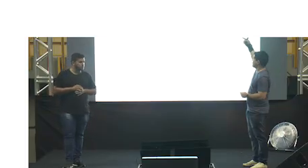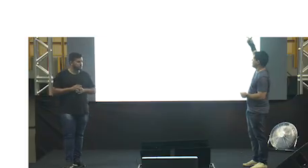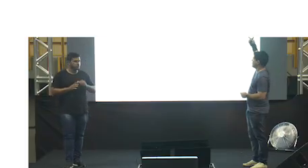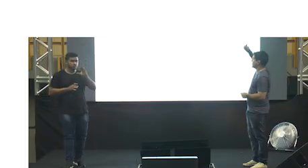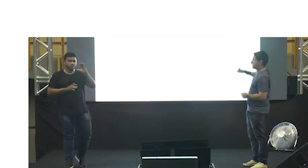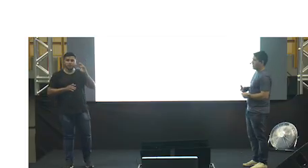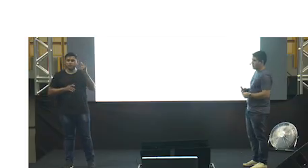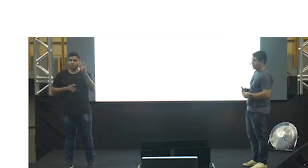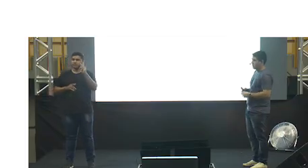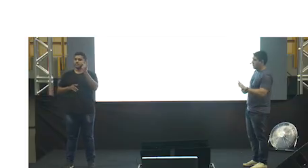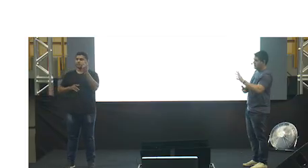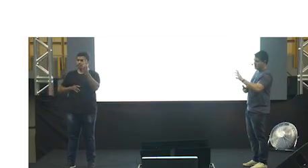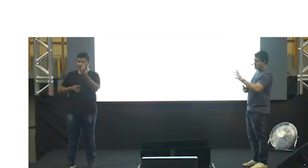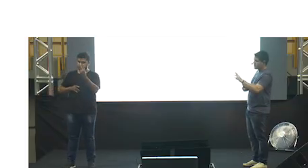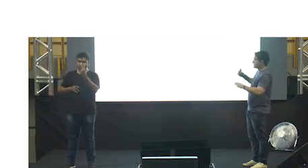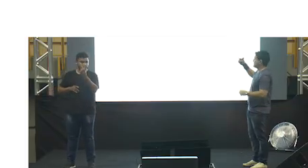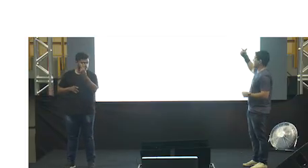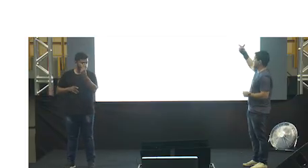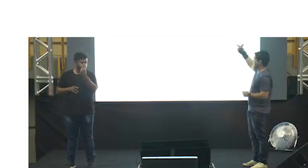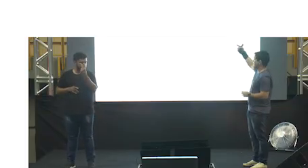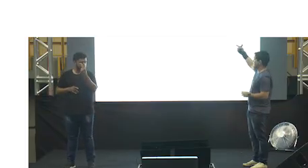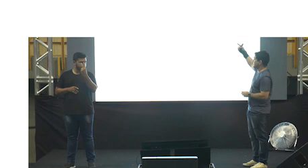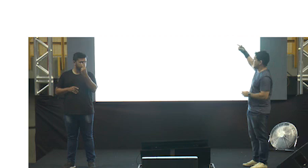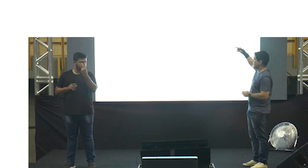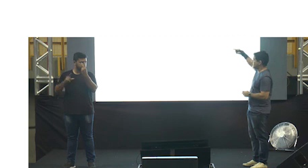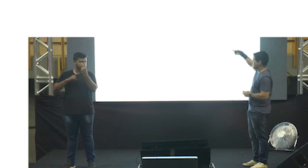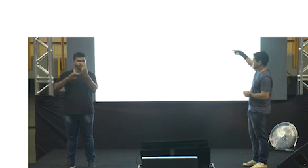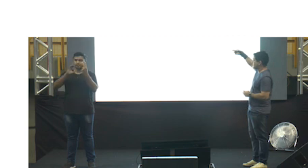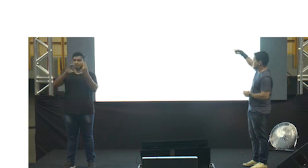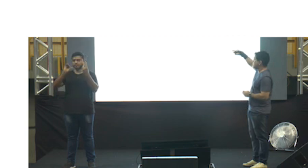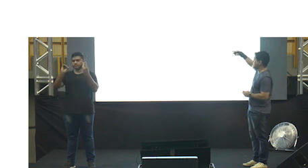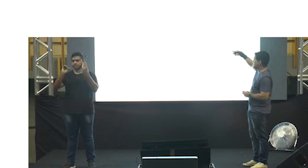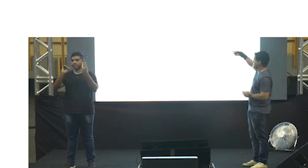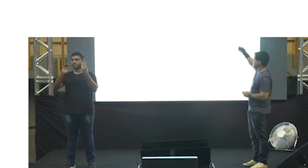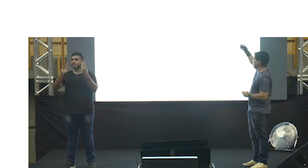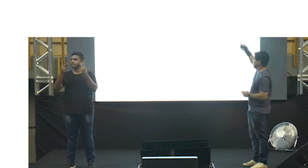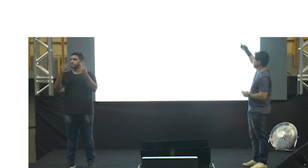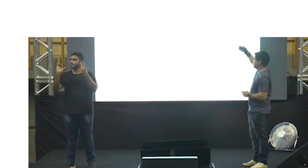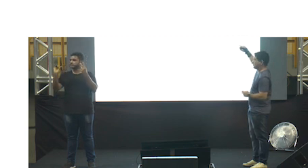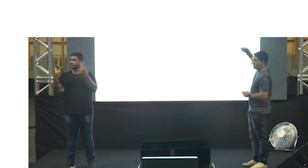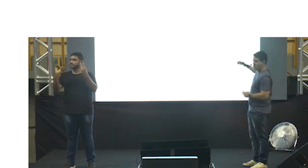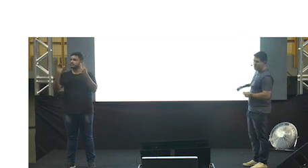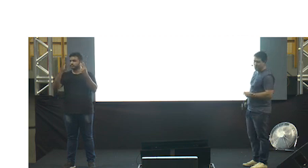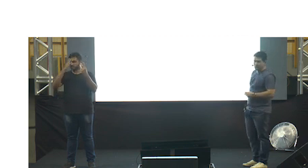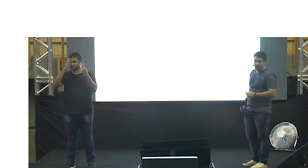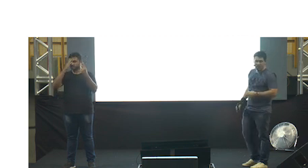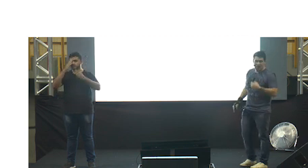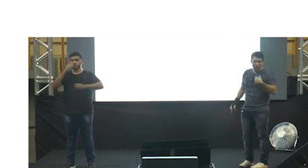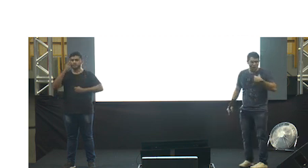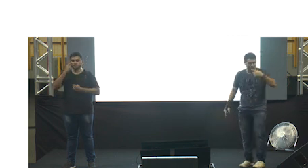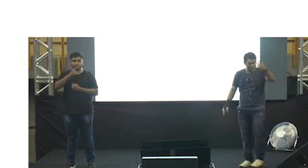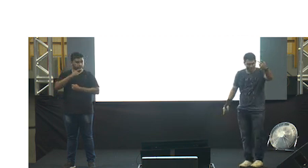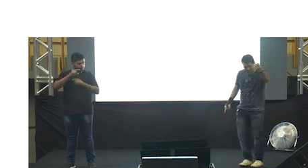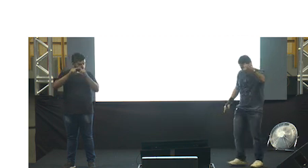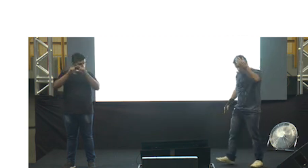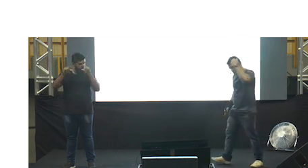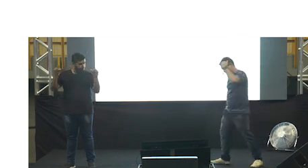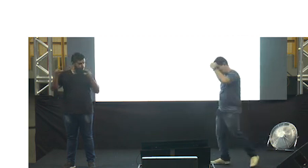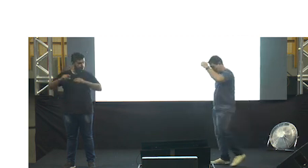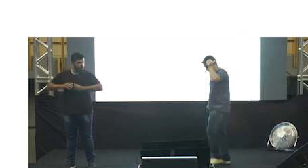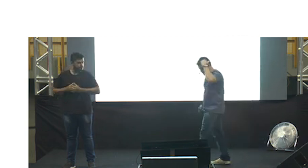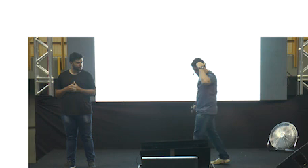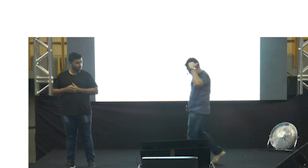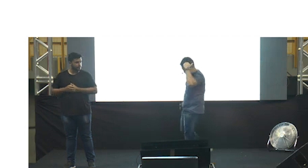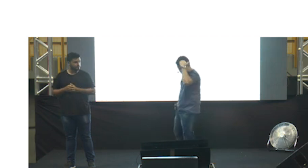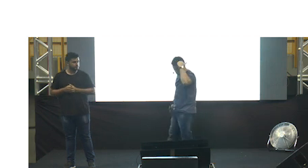O2, produzindo CO2 e água. C6H6 reagindo com O2, produzindo CO2 e água. Agora é com vocês, me